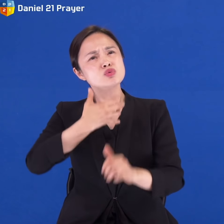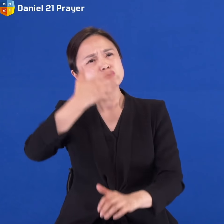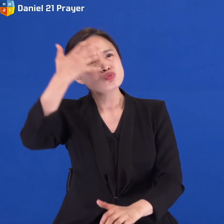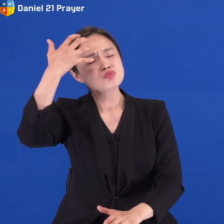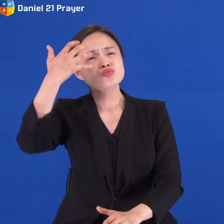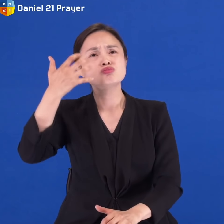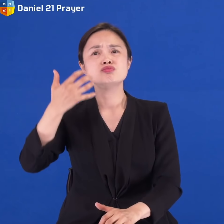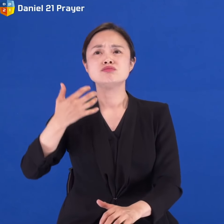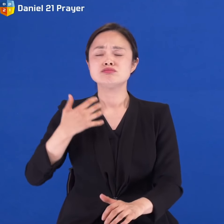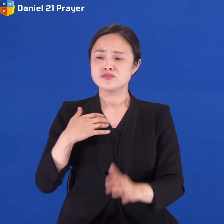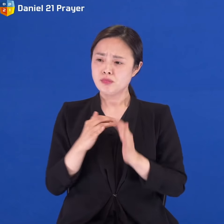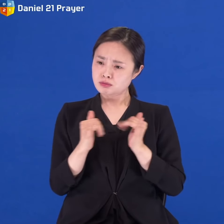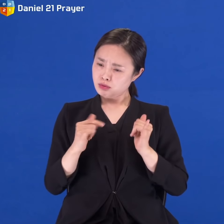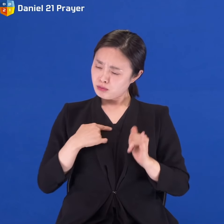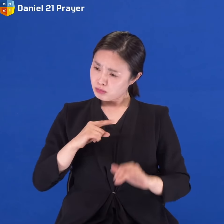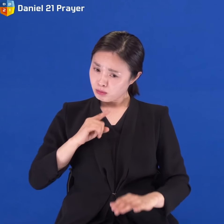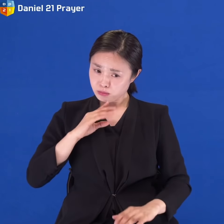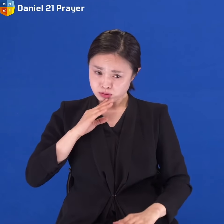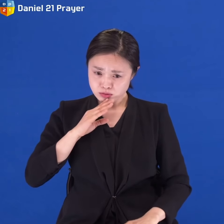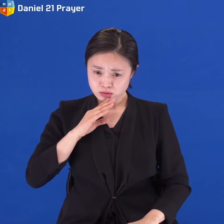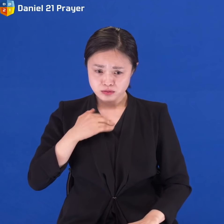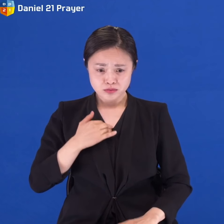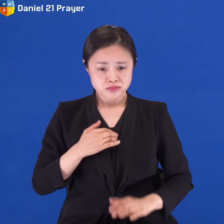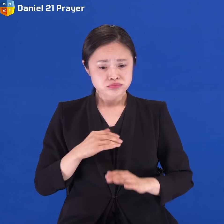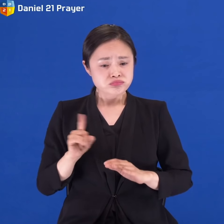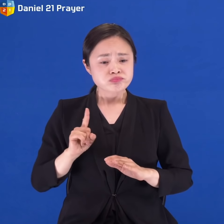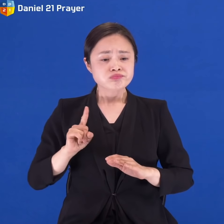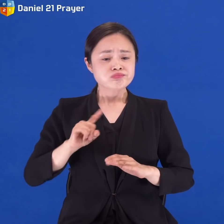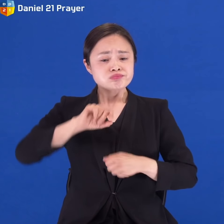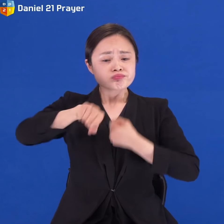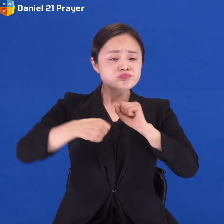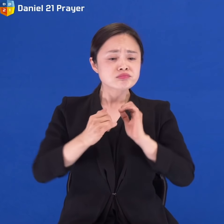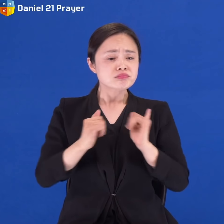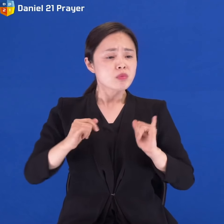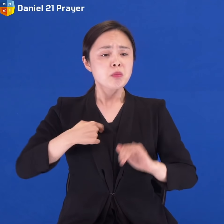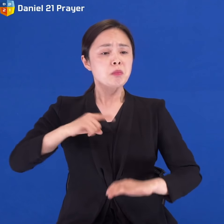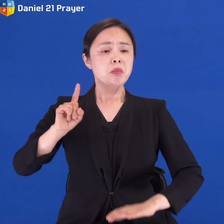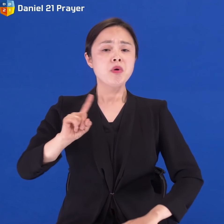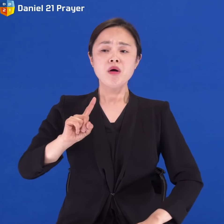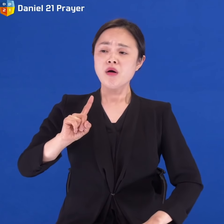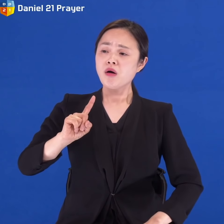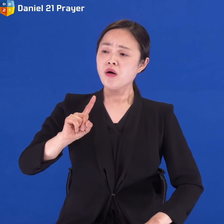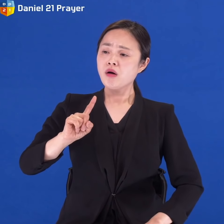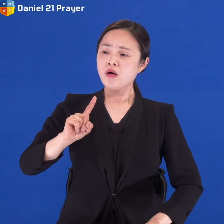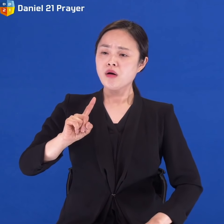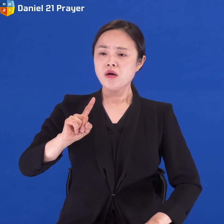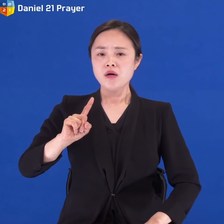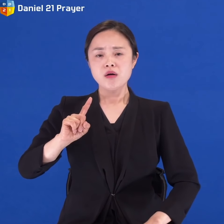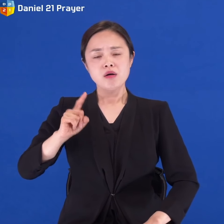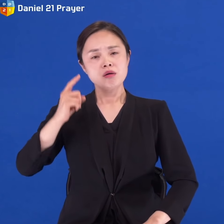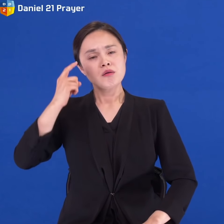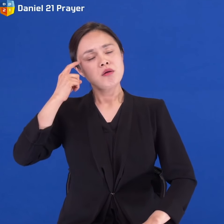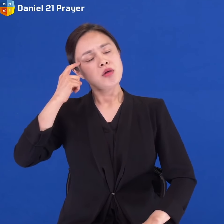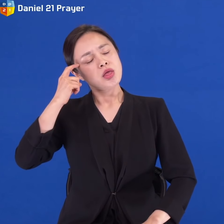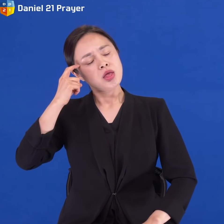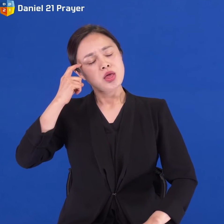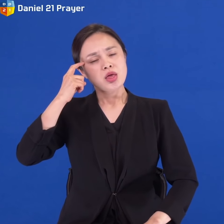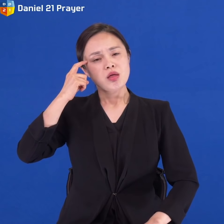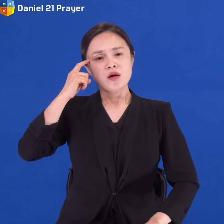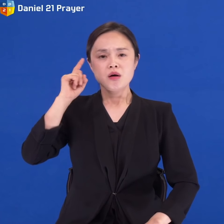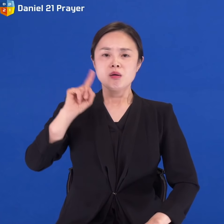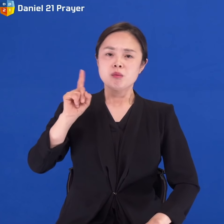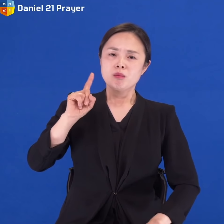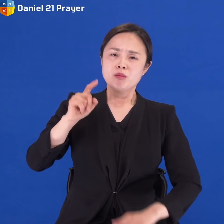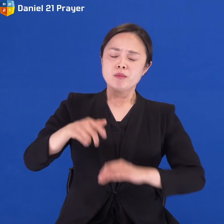제가 사람인지 구분도 안 갈 정도로 제가 중독에 빠져들고 있었습니다. 그러다 보니 그